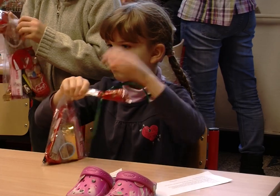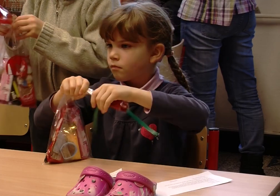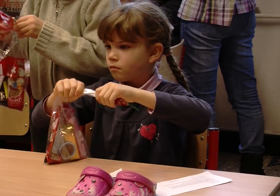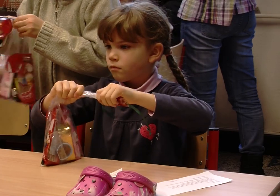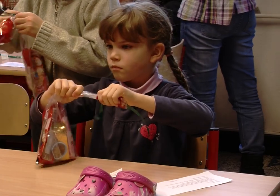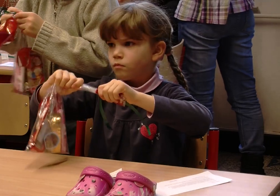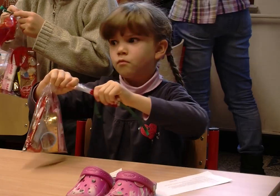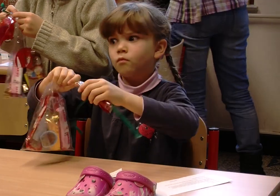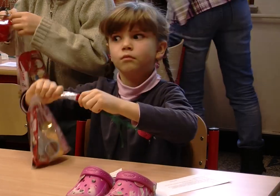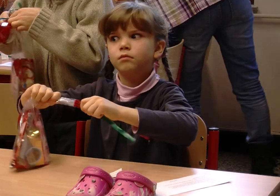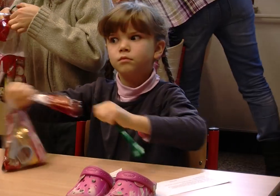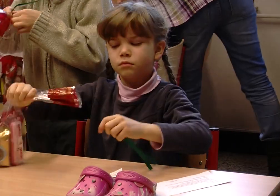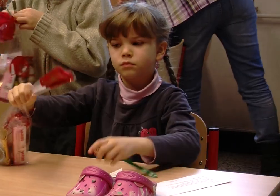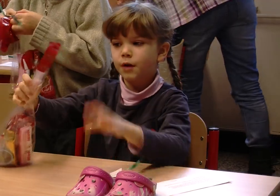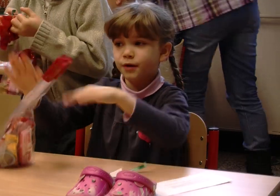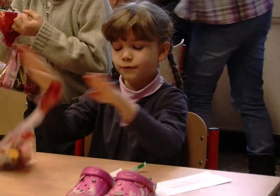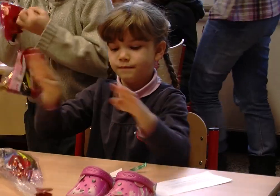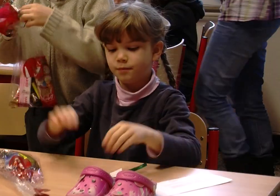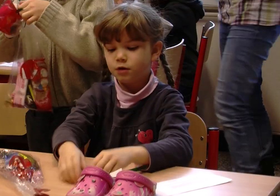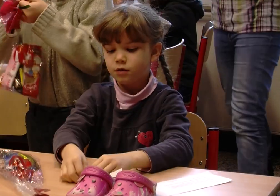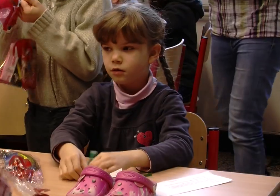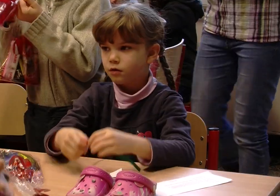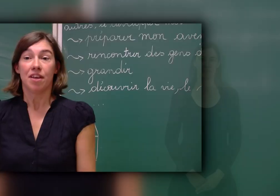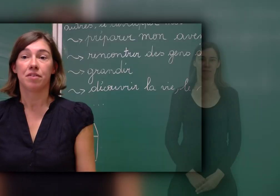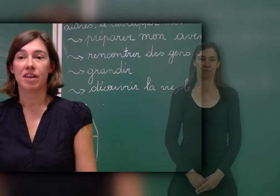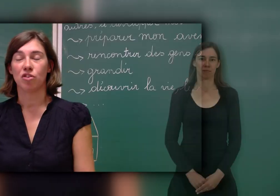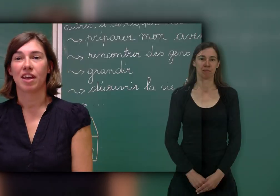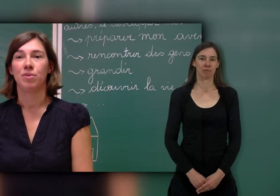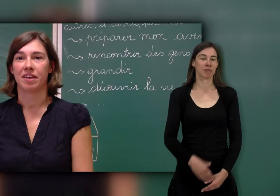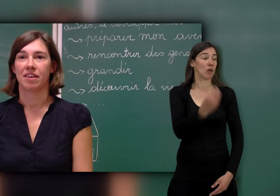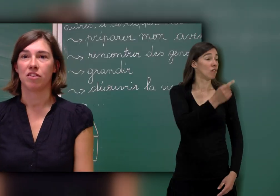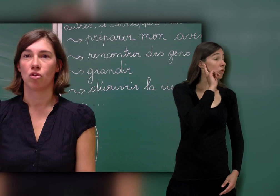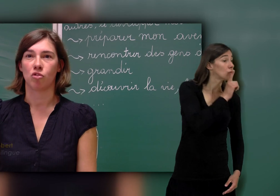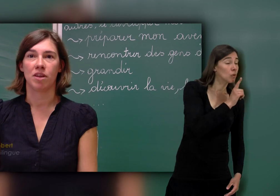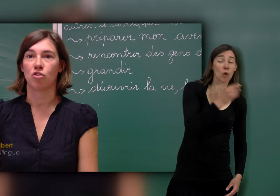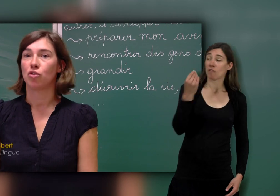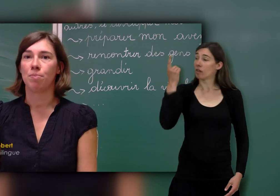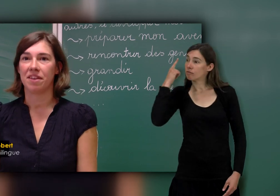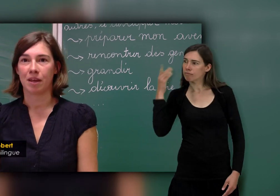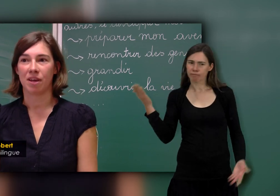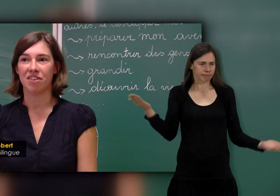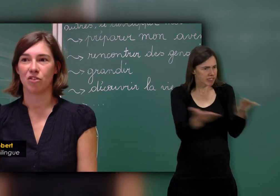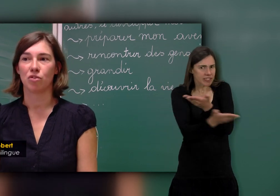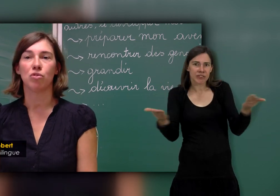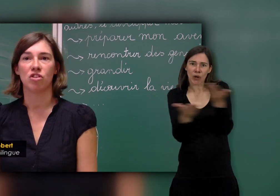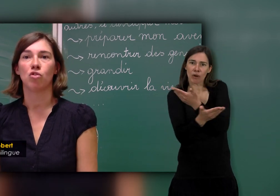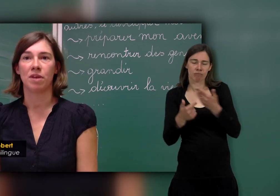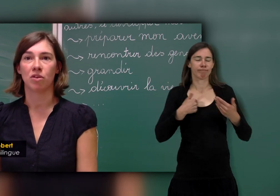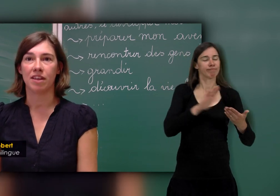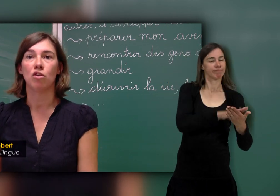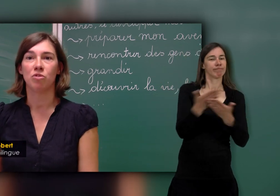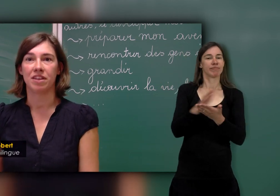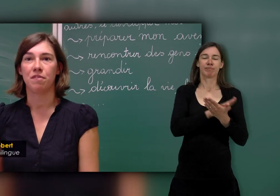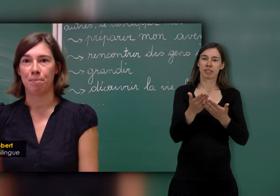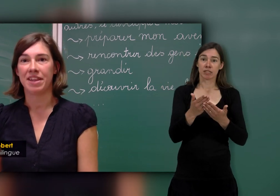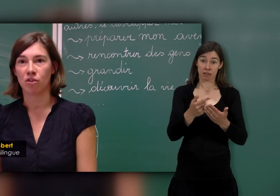autre lorsqu'elles vous apprennent des choses. Elles vont juste emprunter des chemins différents. C'est vrai que je traduis certains échanges, mais je ne suis pas interprète, dans le sens où j'ai toujours bien en